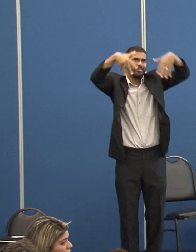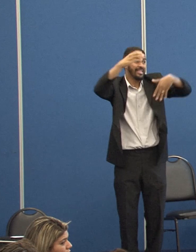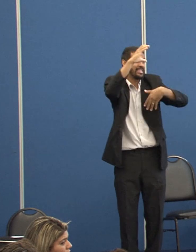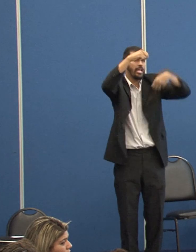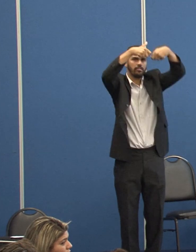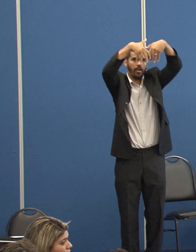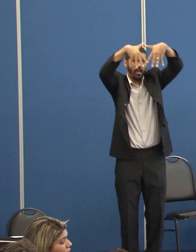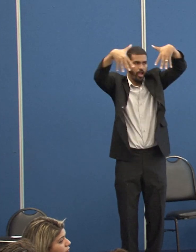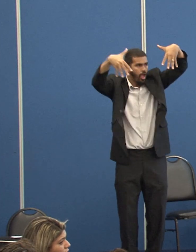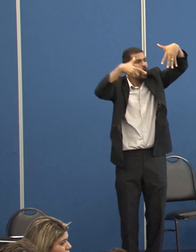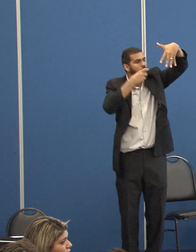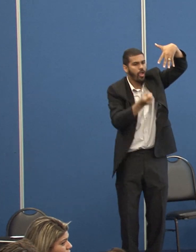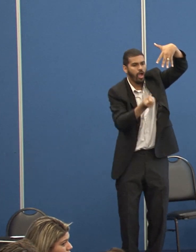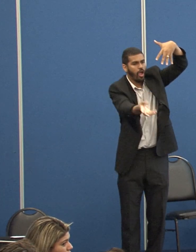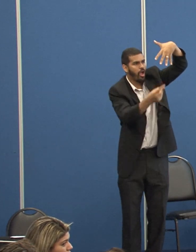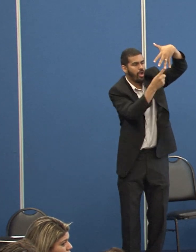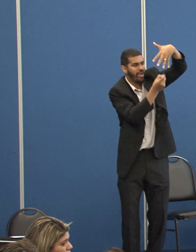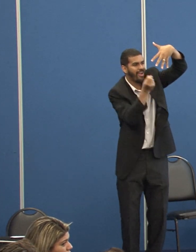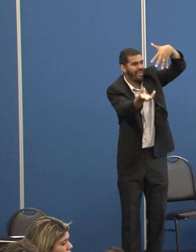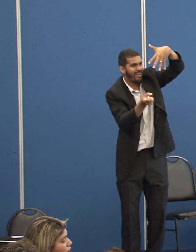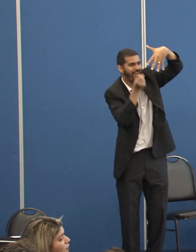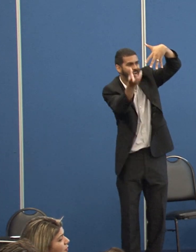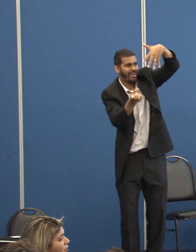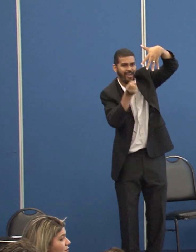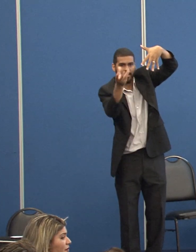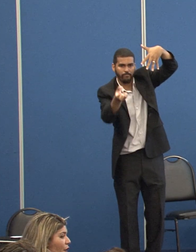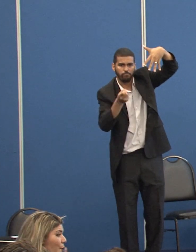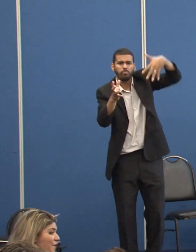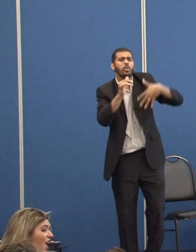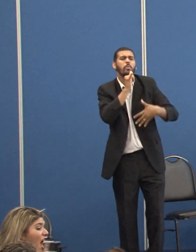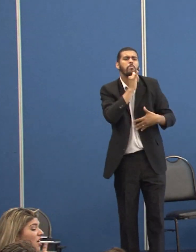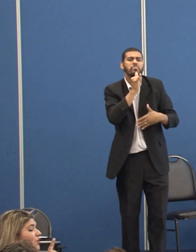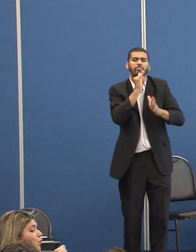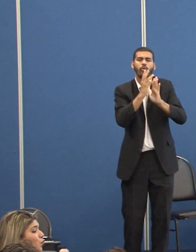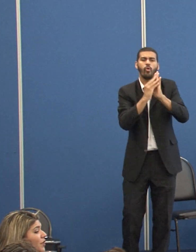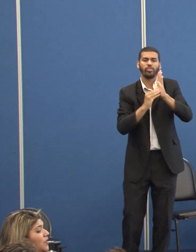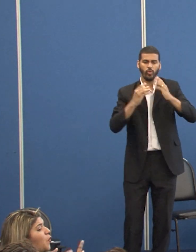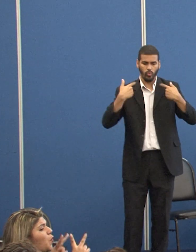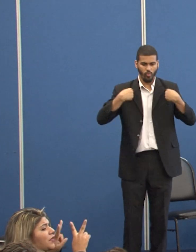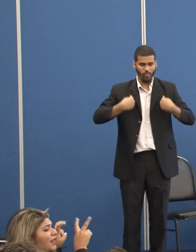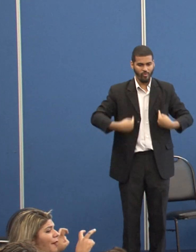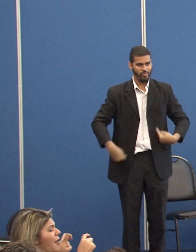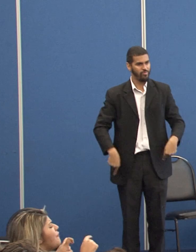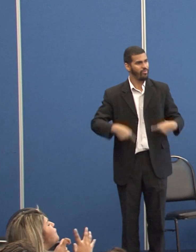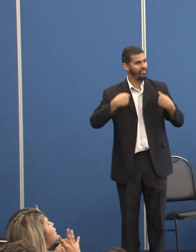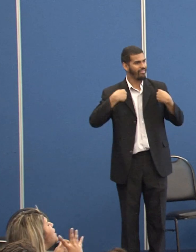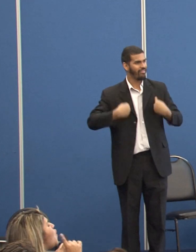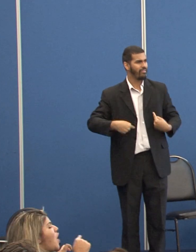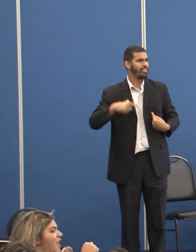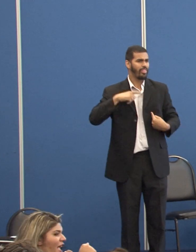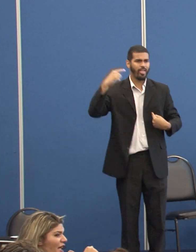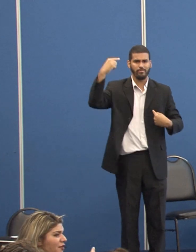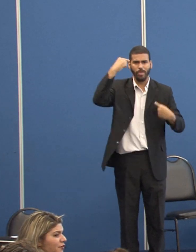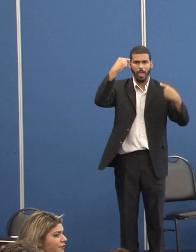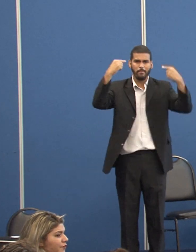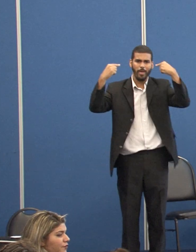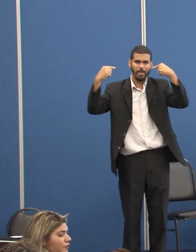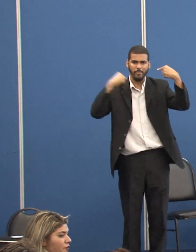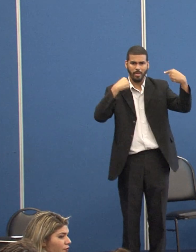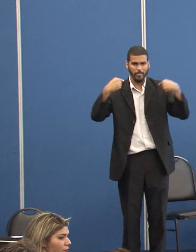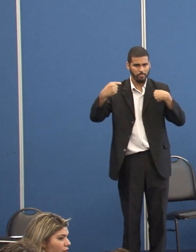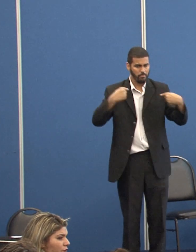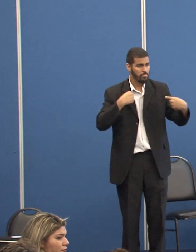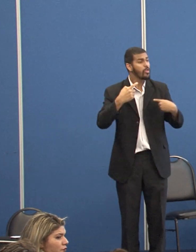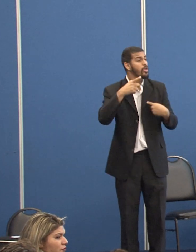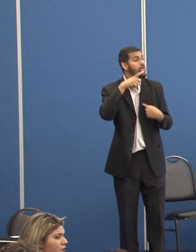sendo o aluno, porque dentro, por exemplo, do conteúdo de corpo humano, eu posso trabalhar diversas interfaces. Eu posso trabalhar a língua